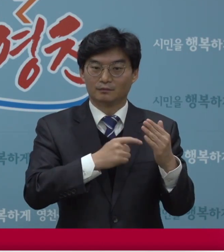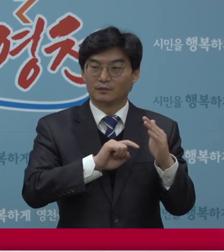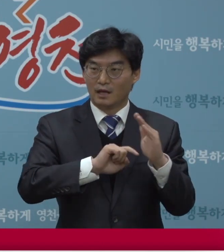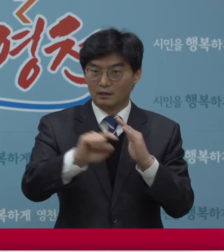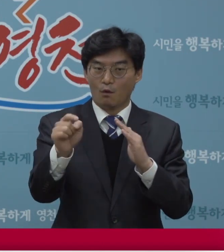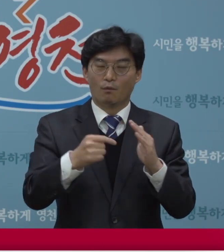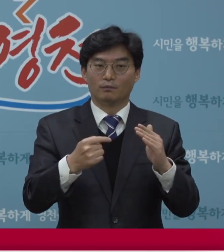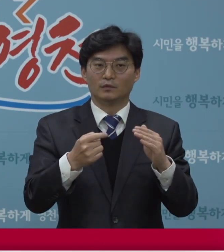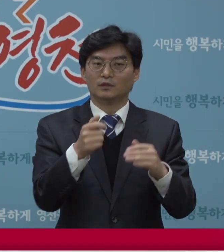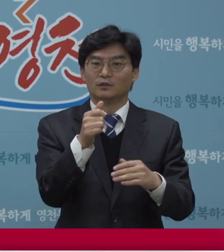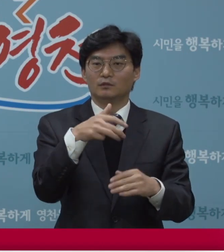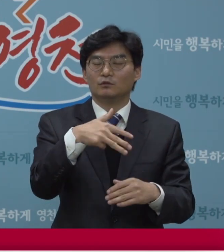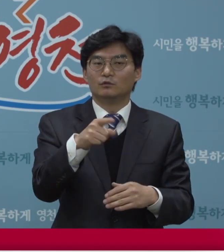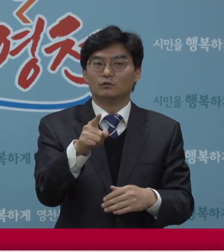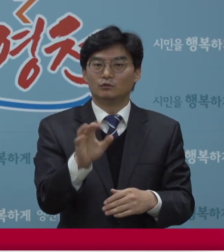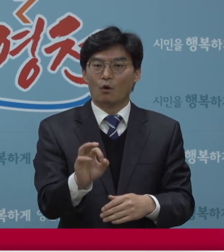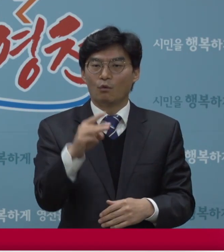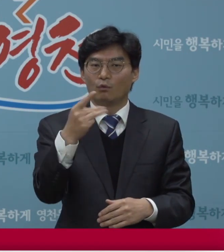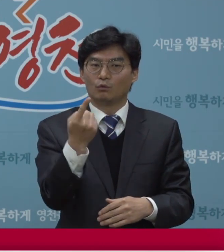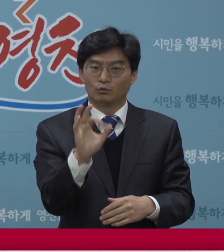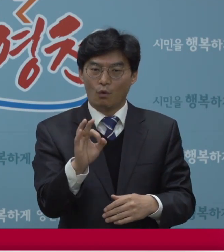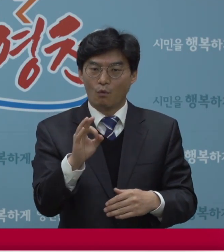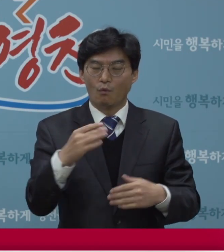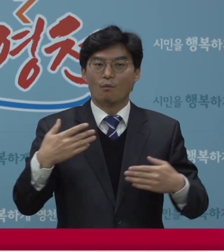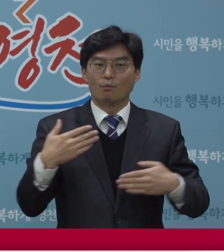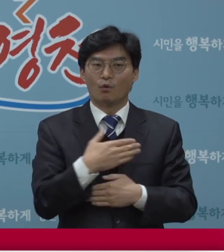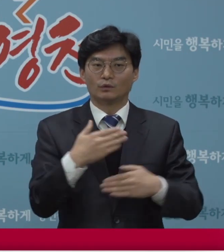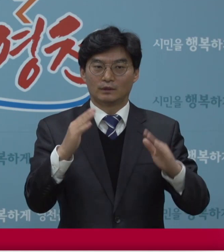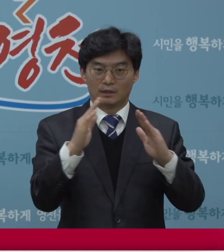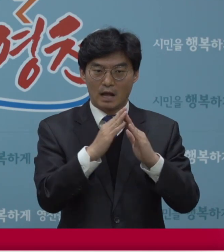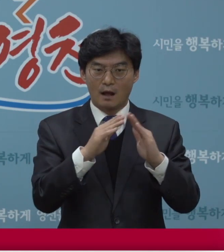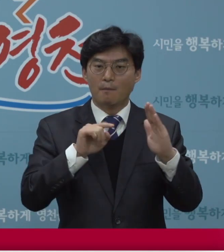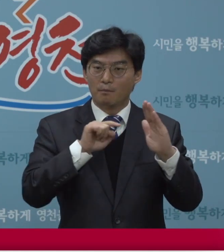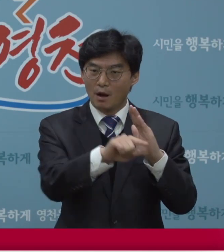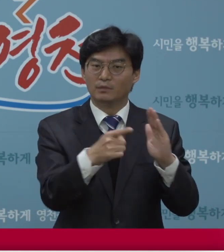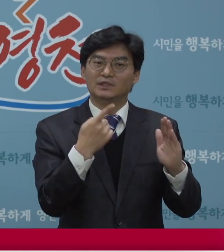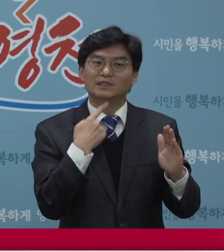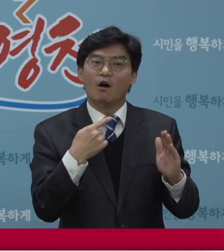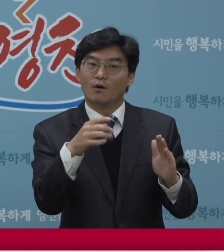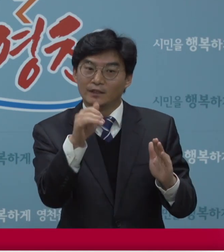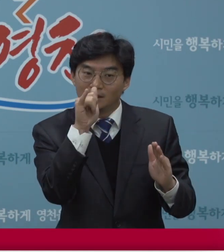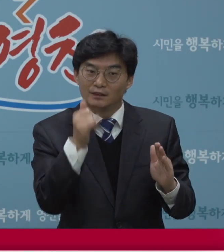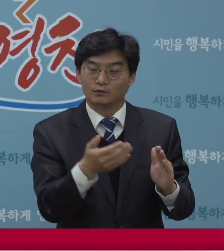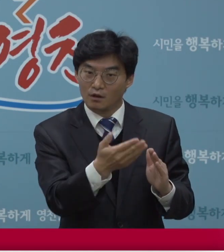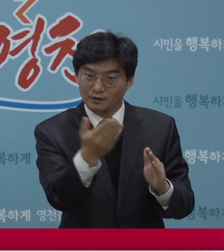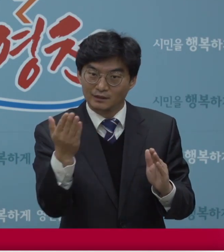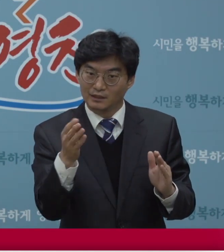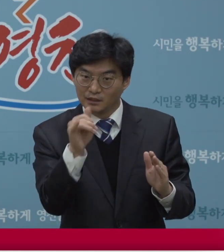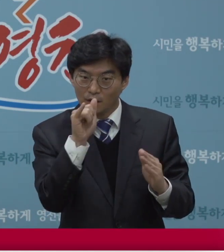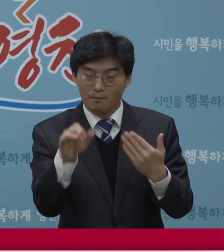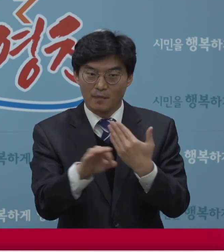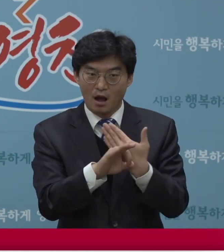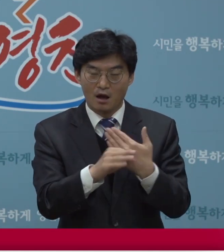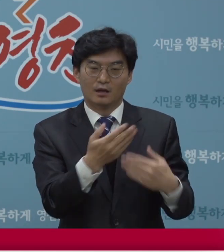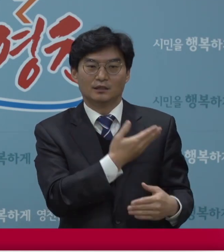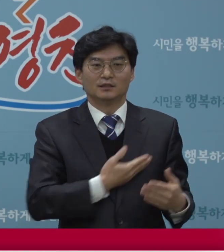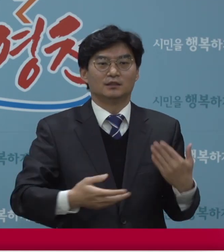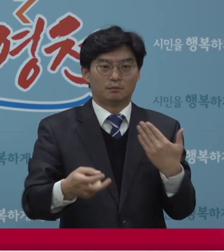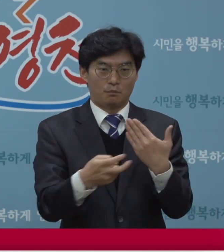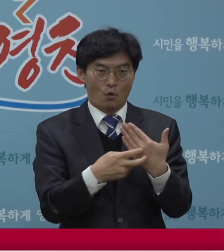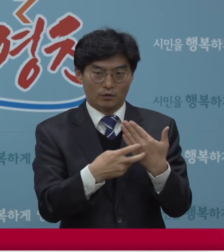청통면 종합복지센터 목욕탕을 방문하신 분들은 즉시 보건소나